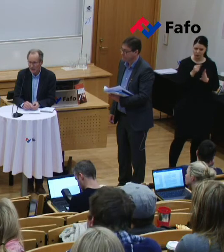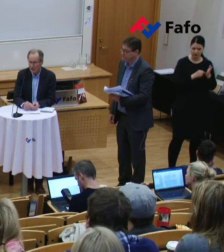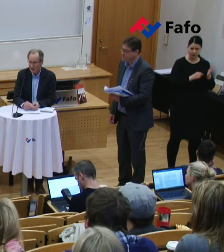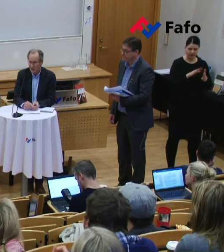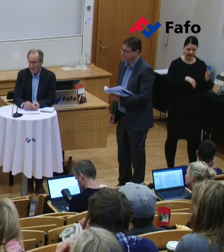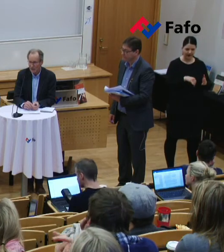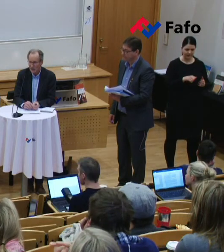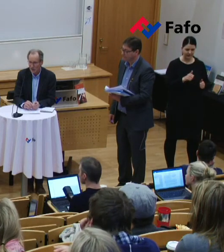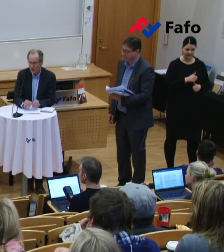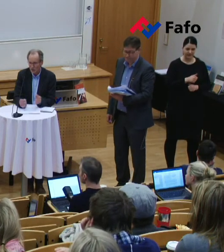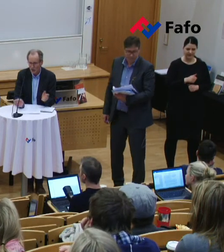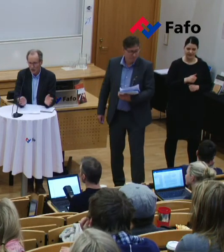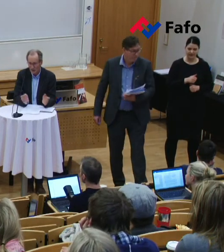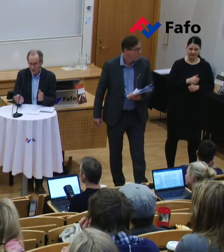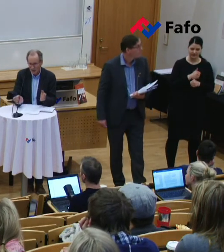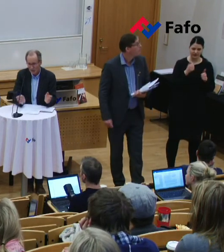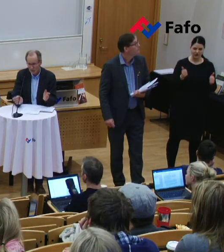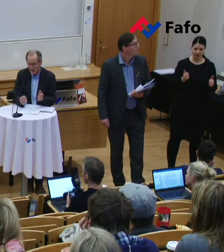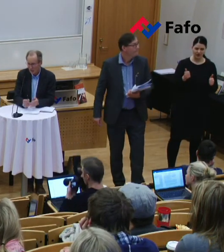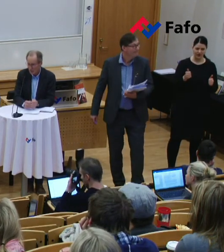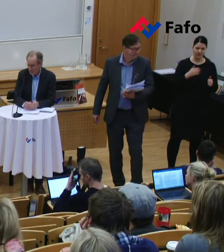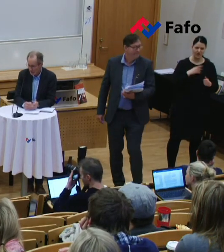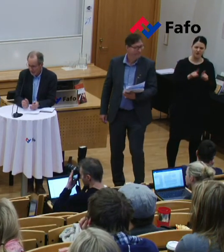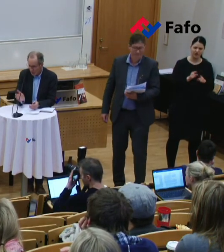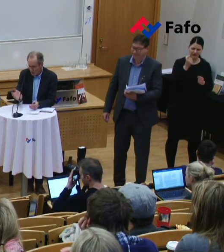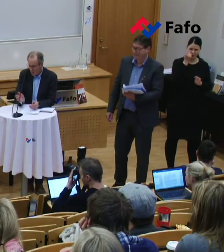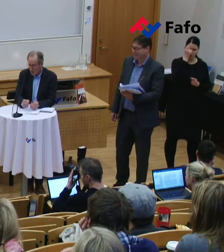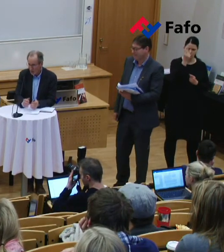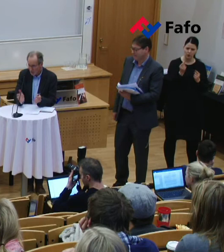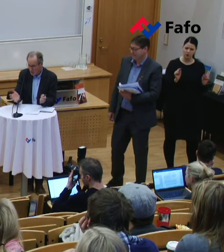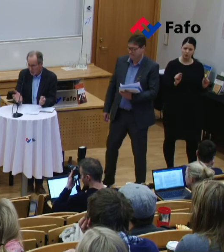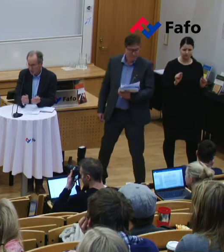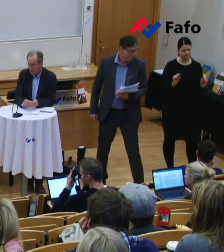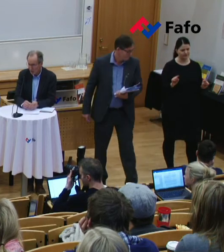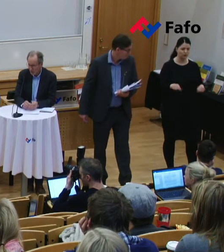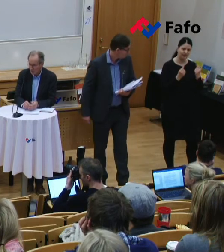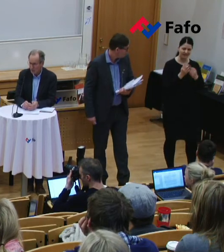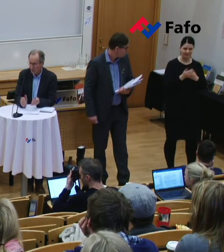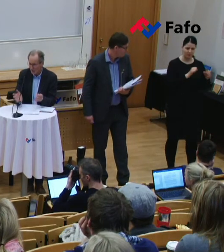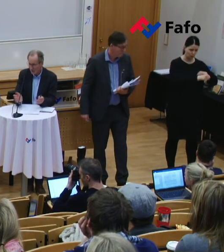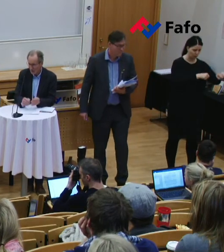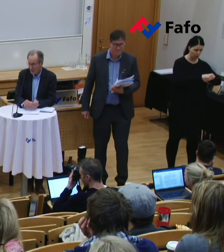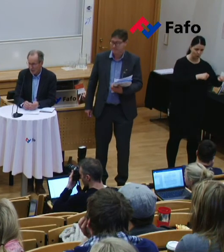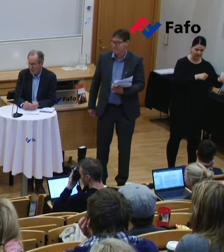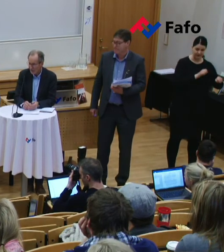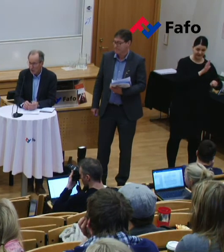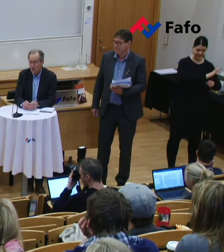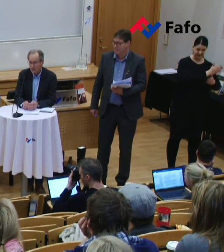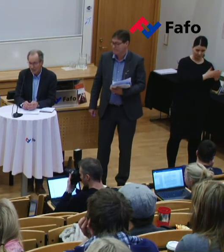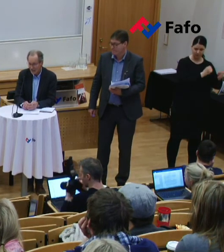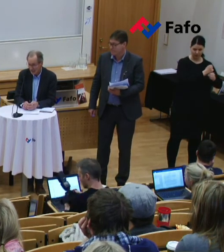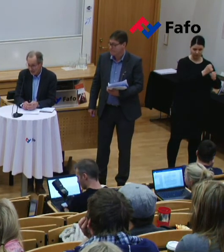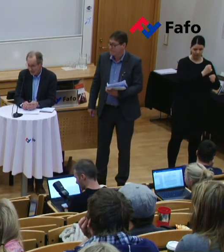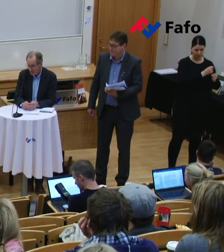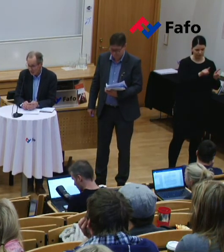er jo at den støter på en viss sånn kulturkonflikt mellom kommune og kommunens måte å jobbe på og tilnærme seg,